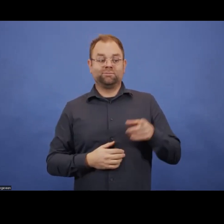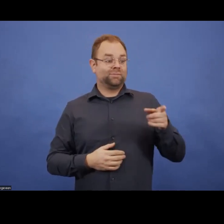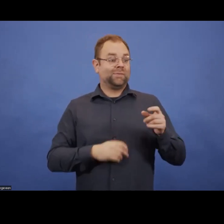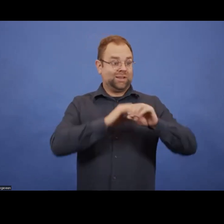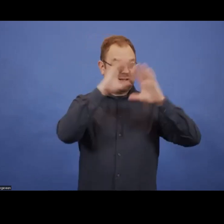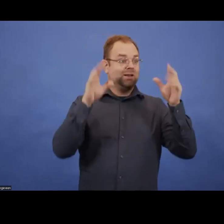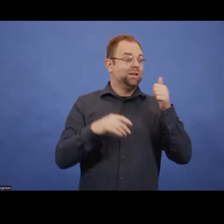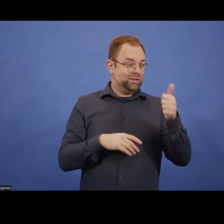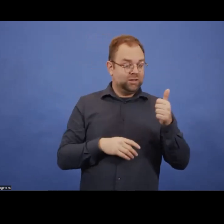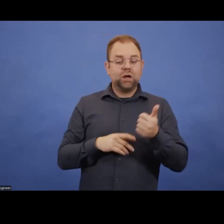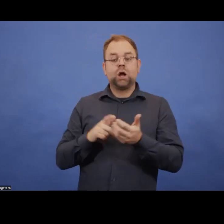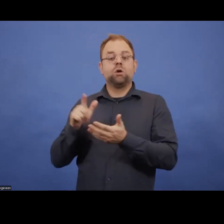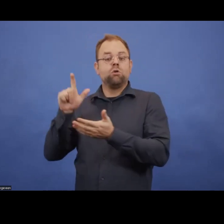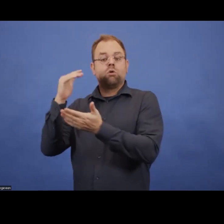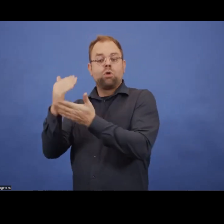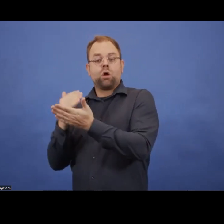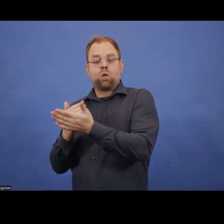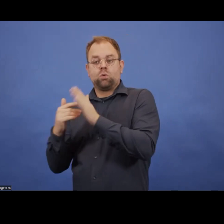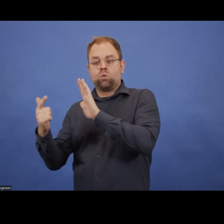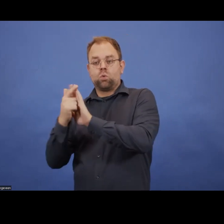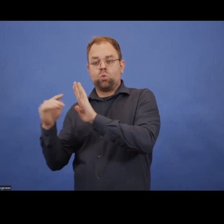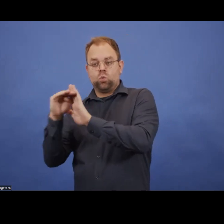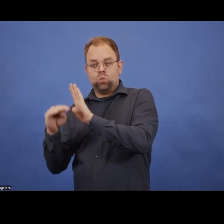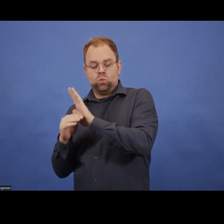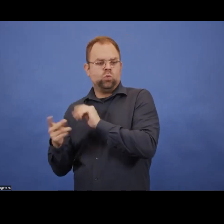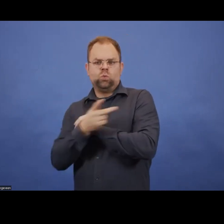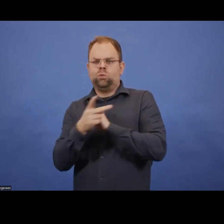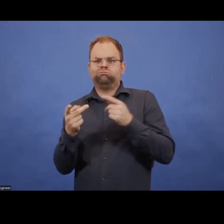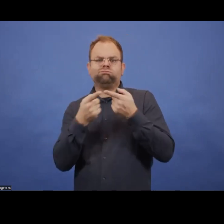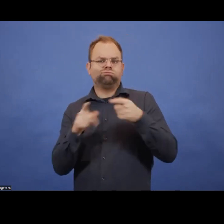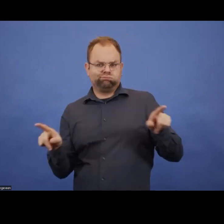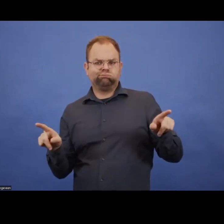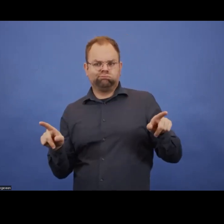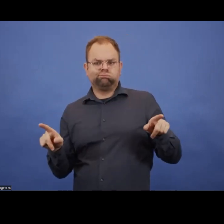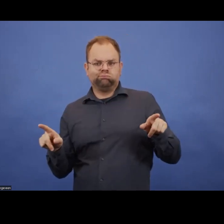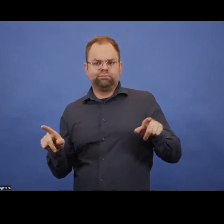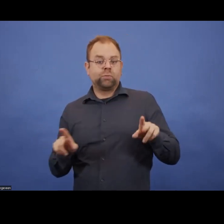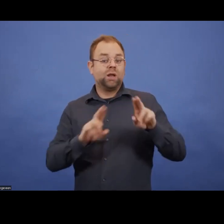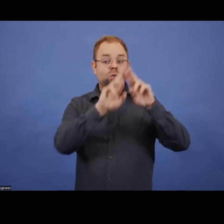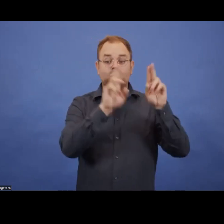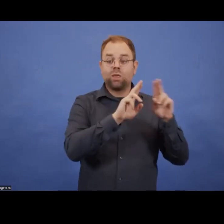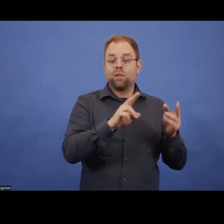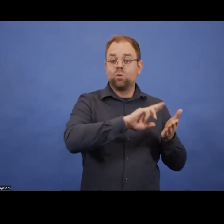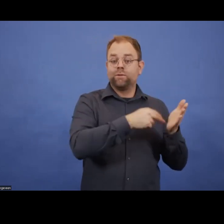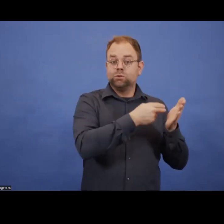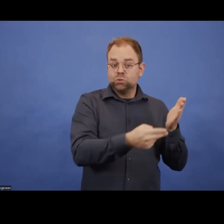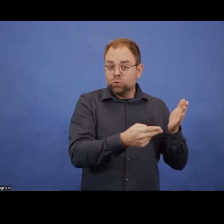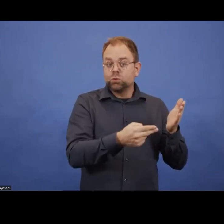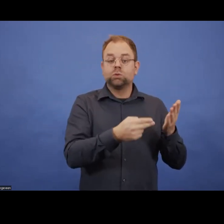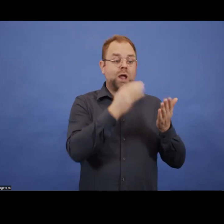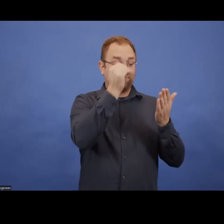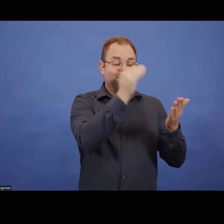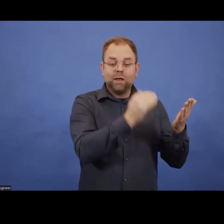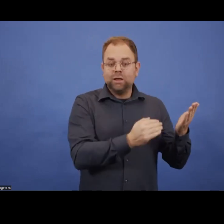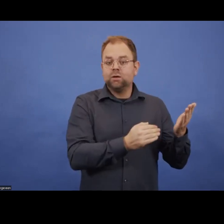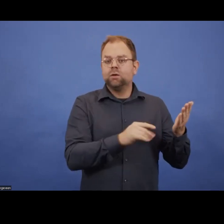ese hueco entre lo práctico y de lo que estamos hablando. Mi propuesta es que